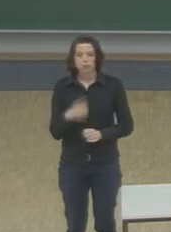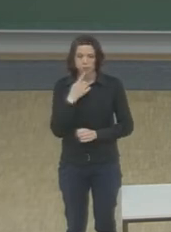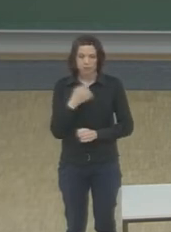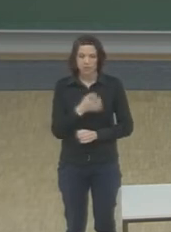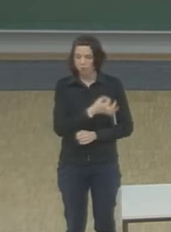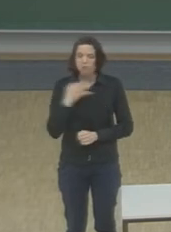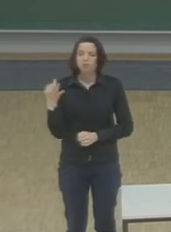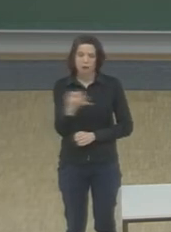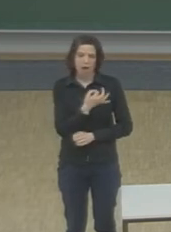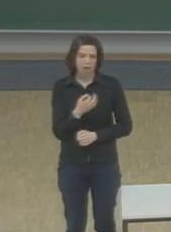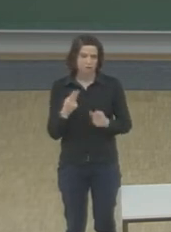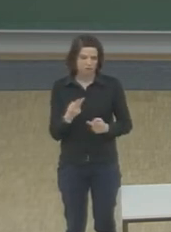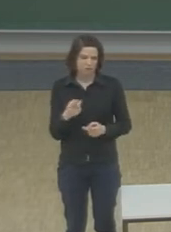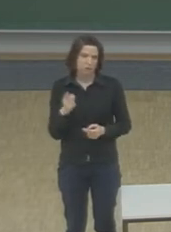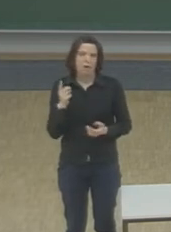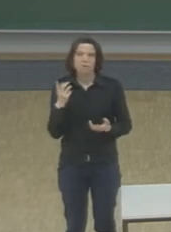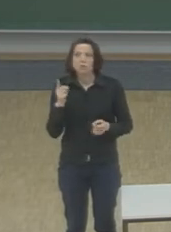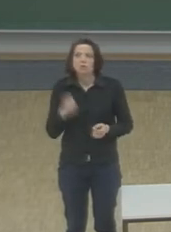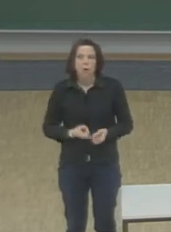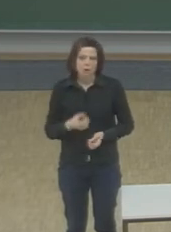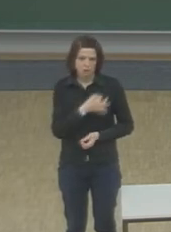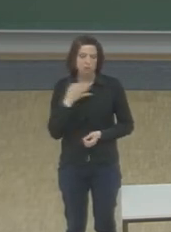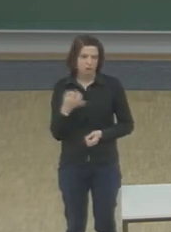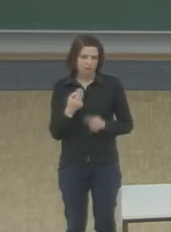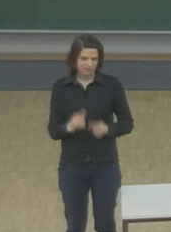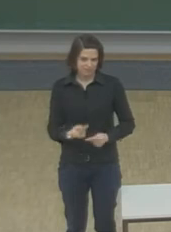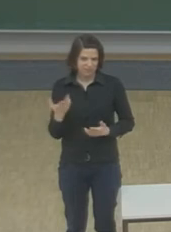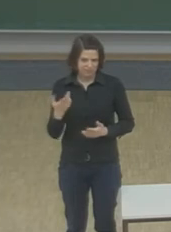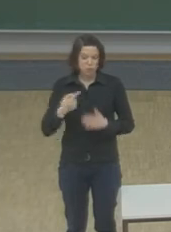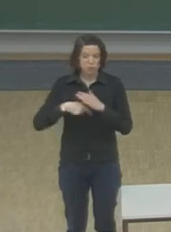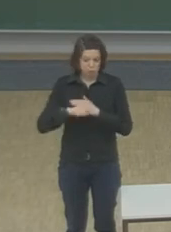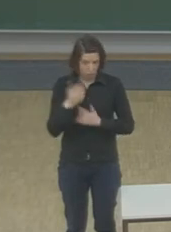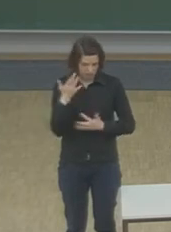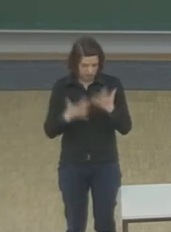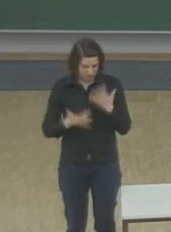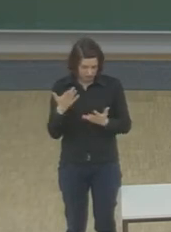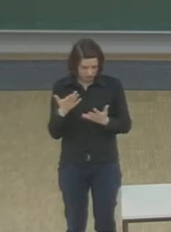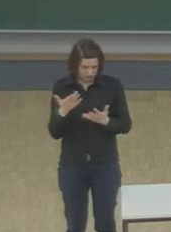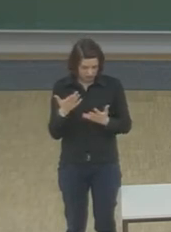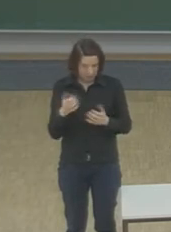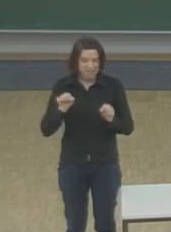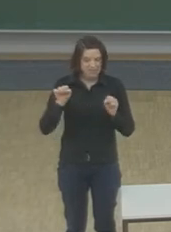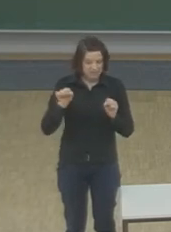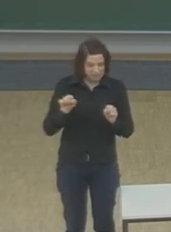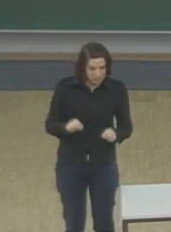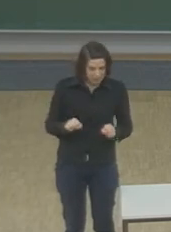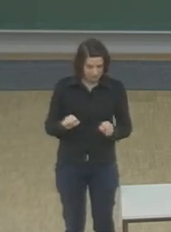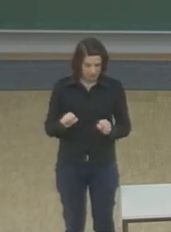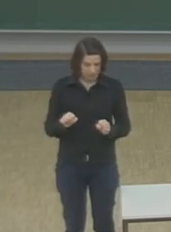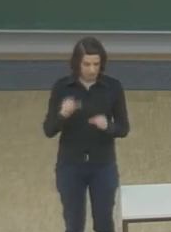alle angehen oder angehen sollten, durch Mathematik in einer spezifischen Art und